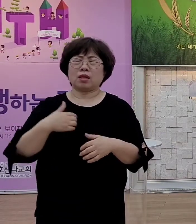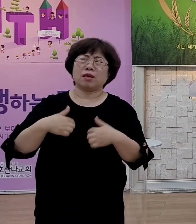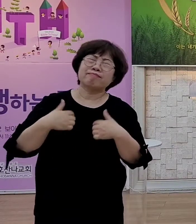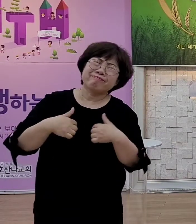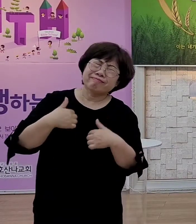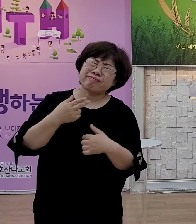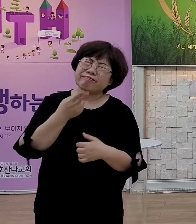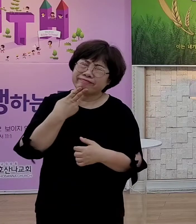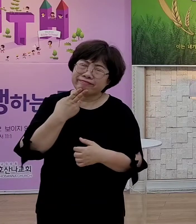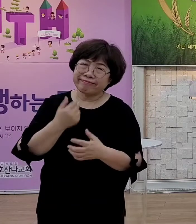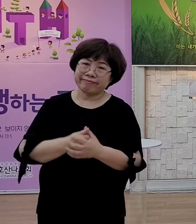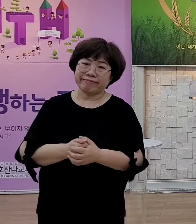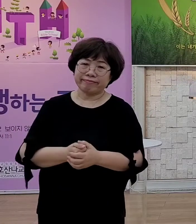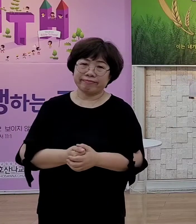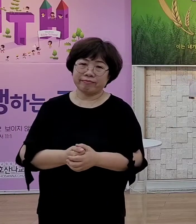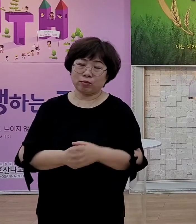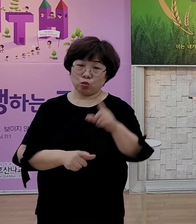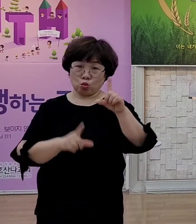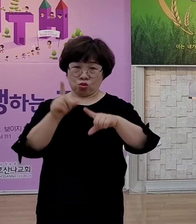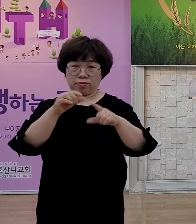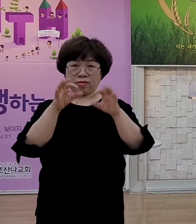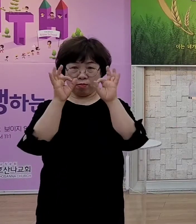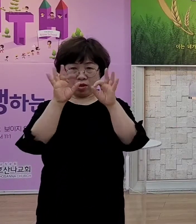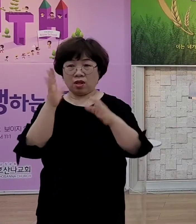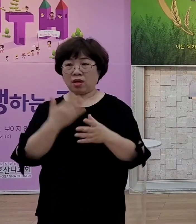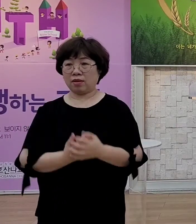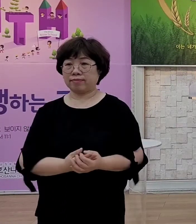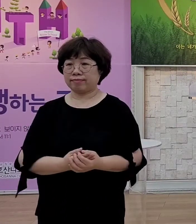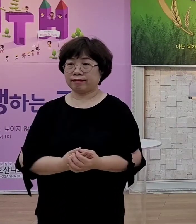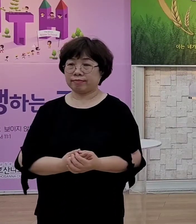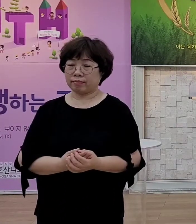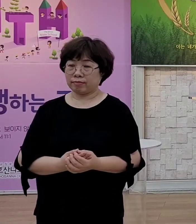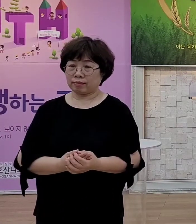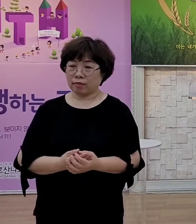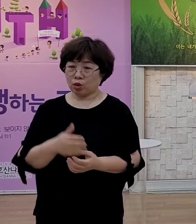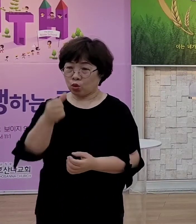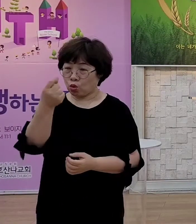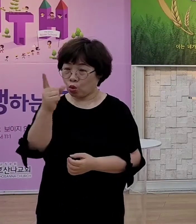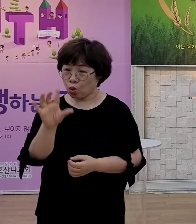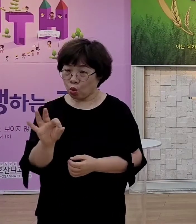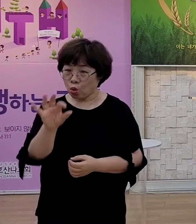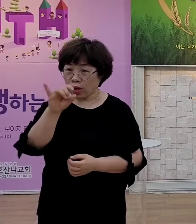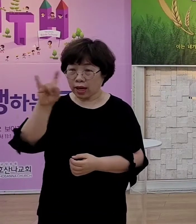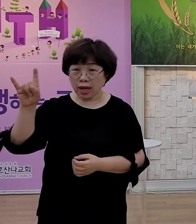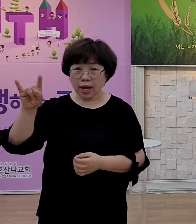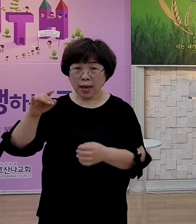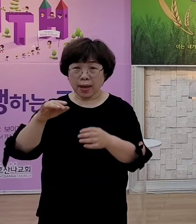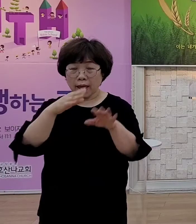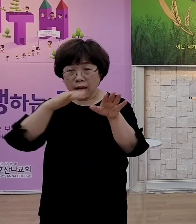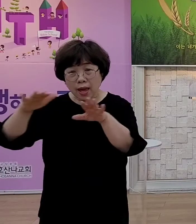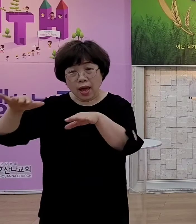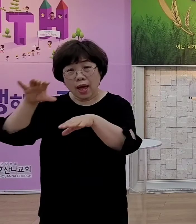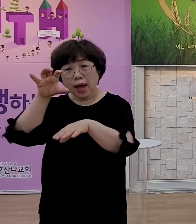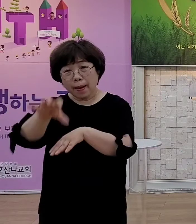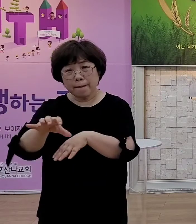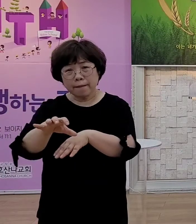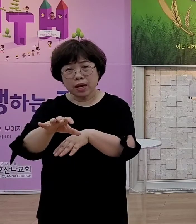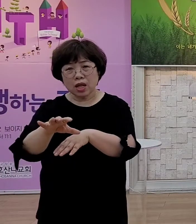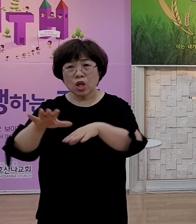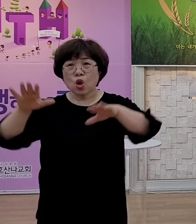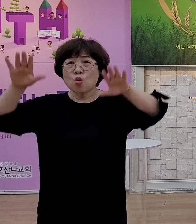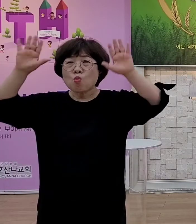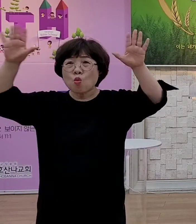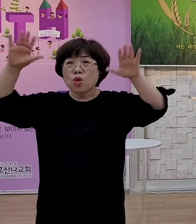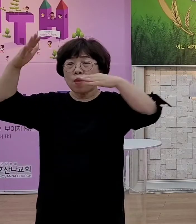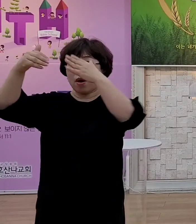모릅니다. 여러분, 그 홍해 앞에서 하나님과 모세를 원망합니다. 어떻게 원망했죠? 제가 그